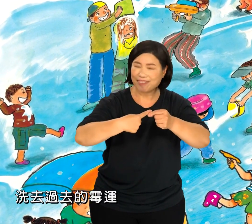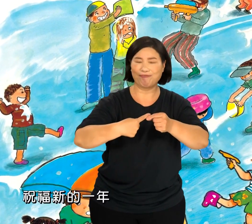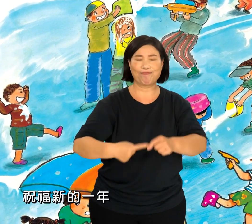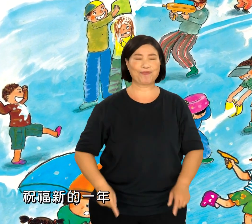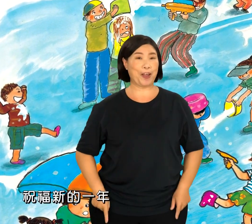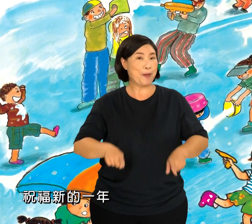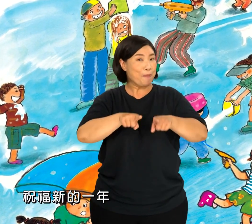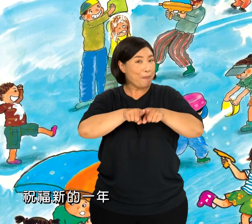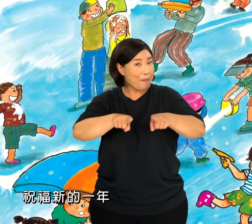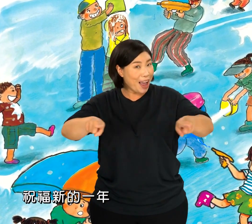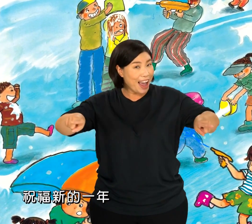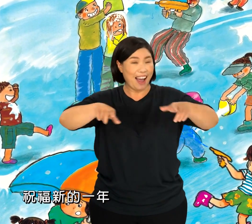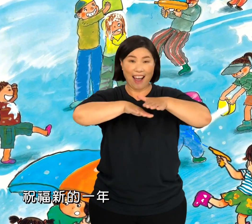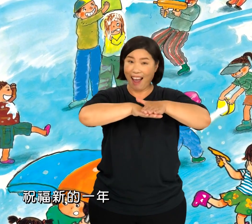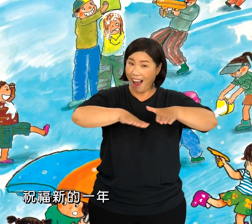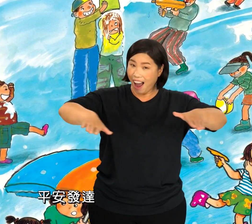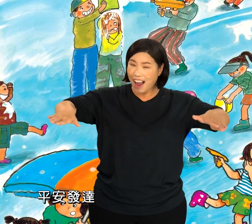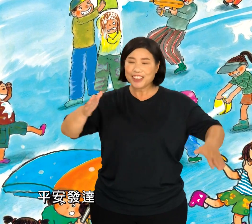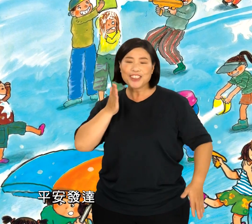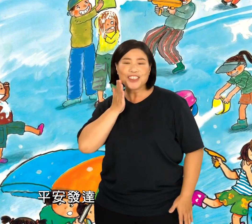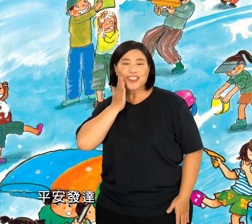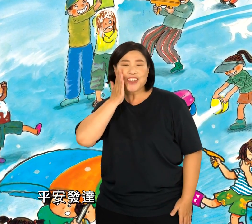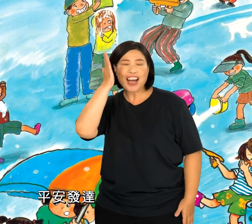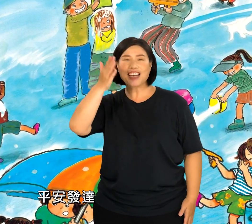祝福新的一年平安发达。